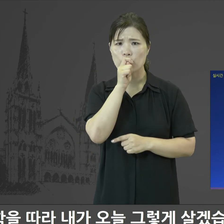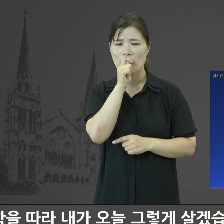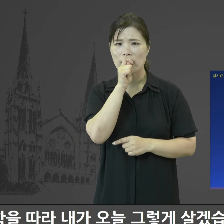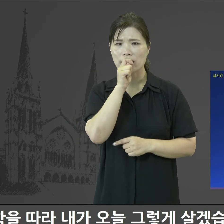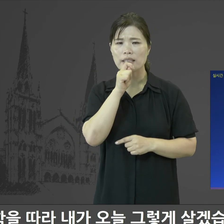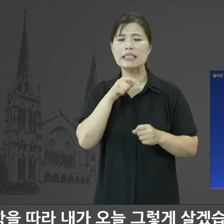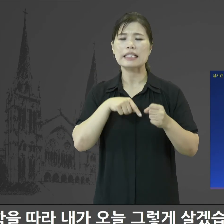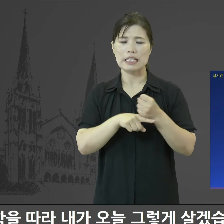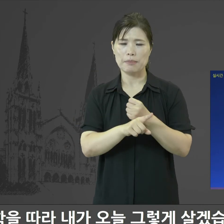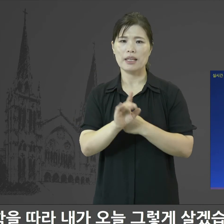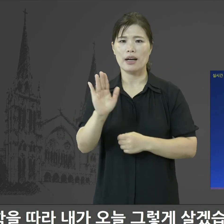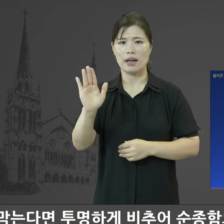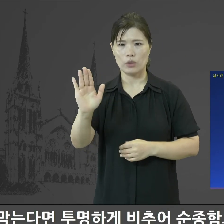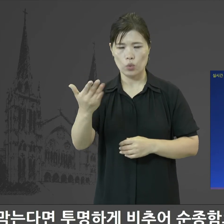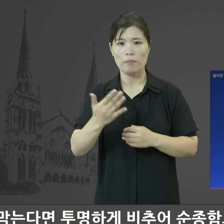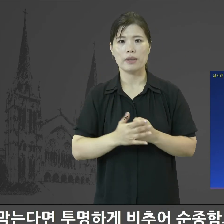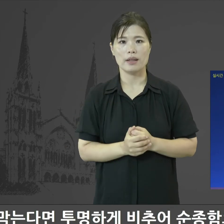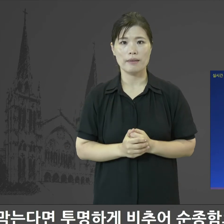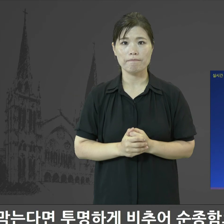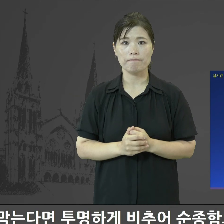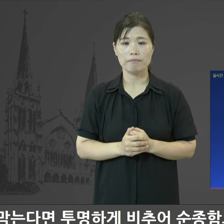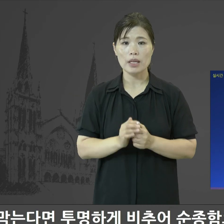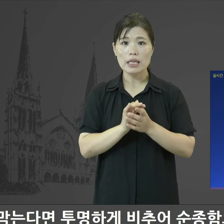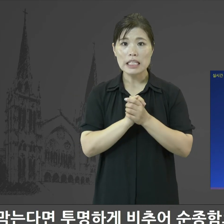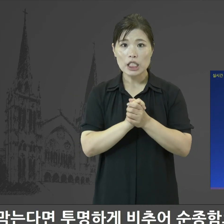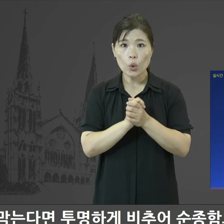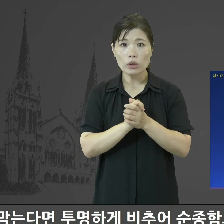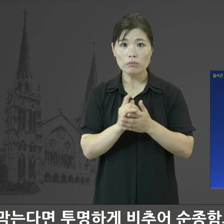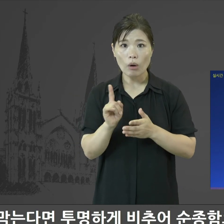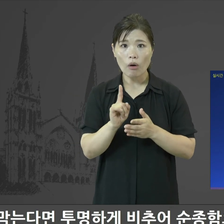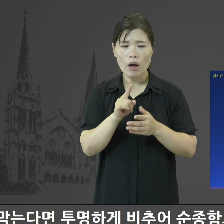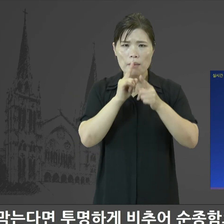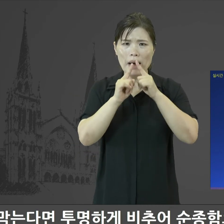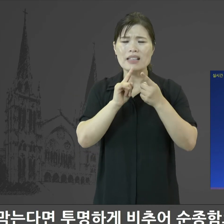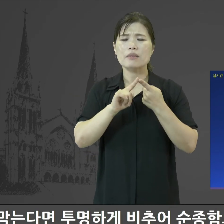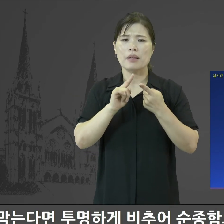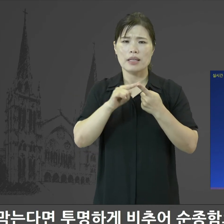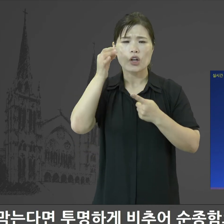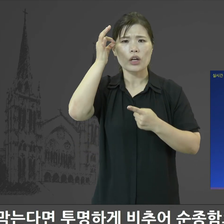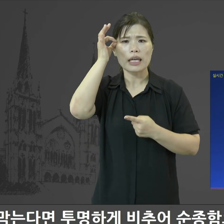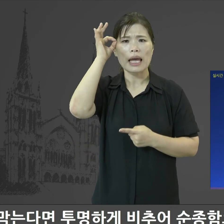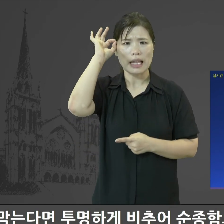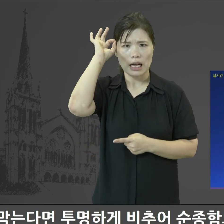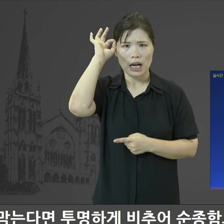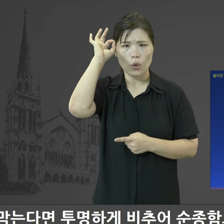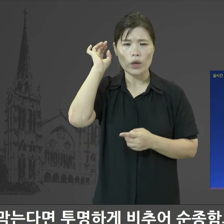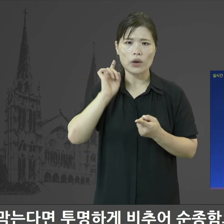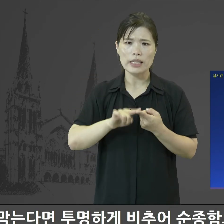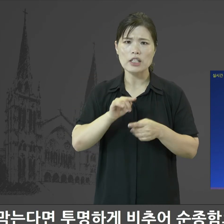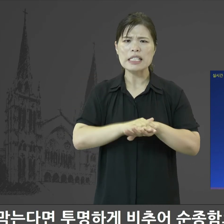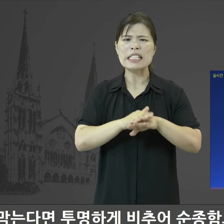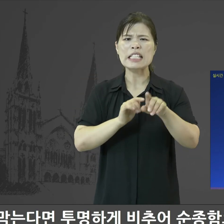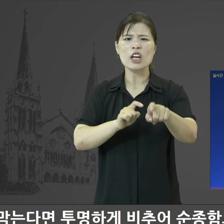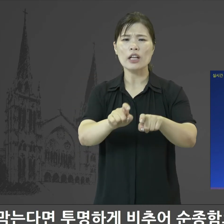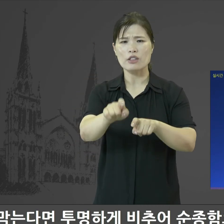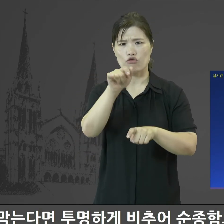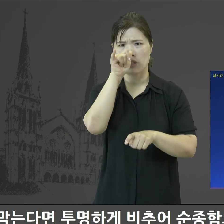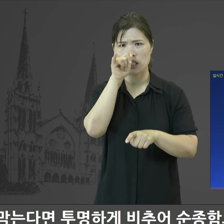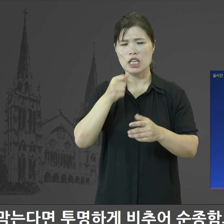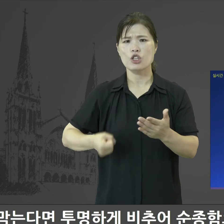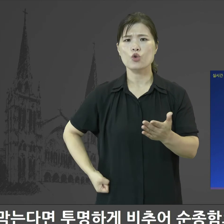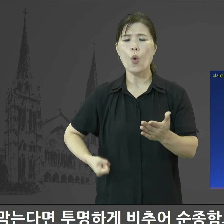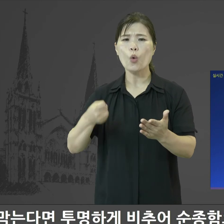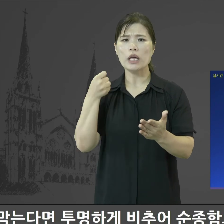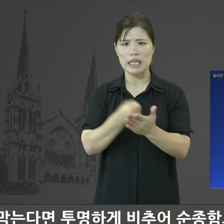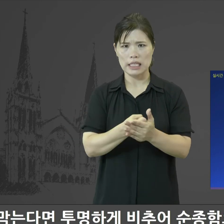의미입니다. 기도는 그 말씀을 깨닫게 하고 그렇게 실천할 수 있게 하는 용기를